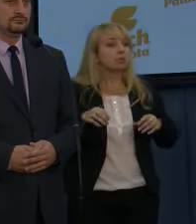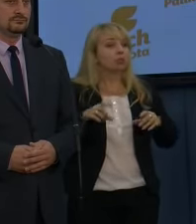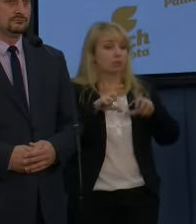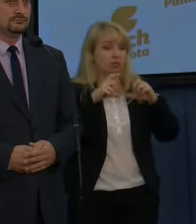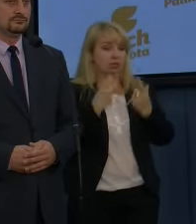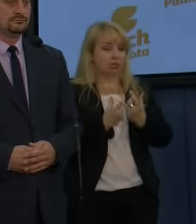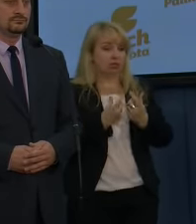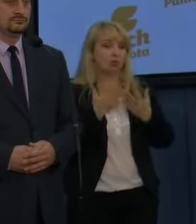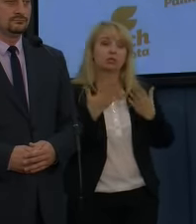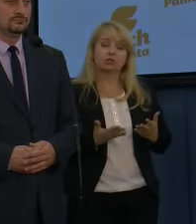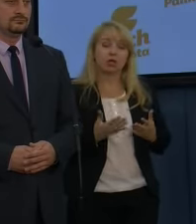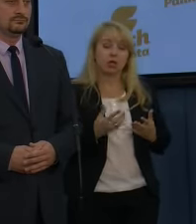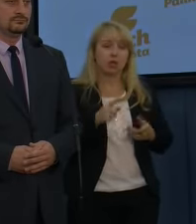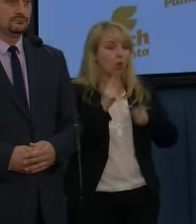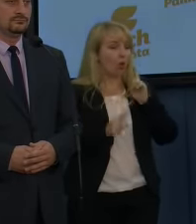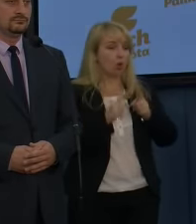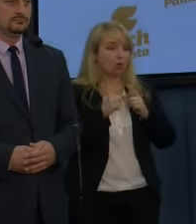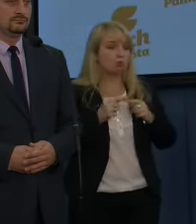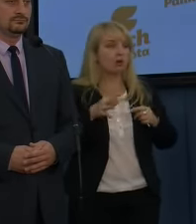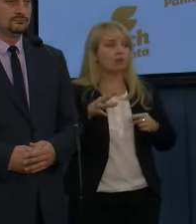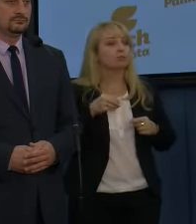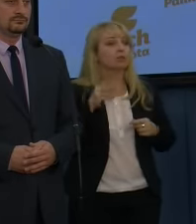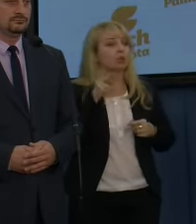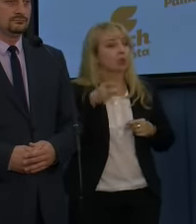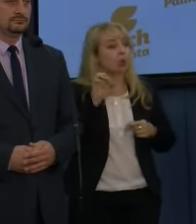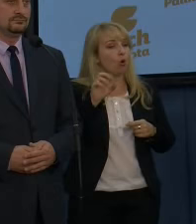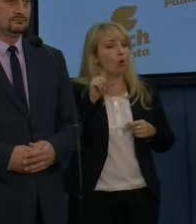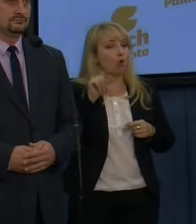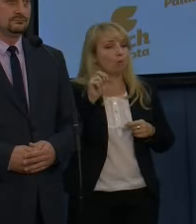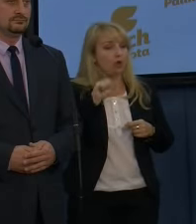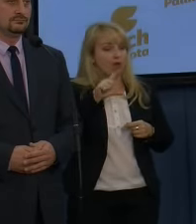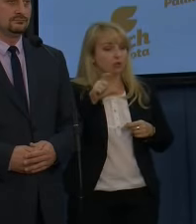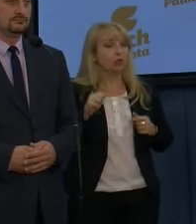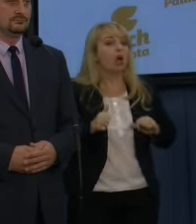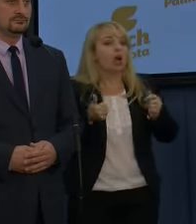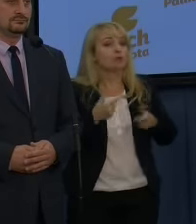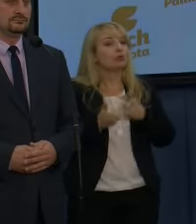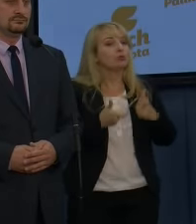Kopacz, żeby zrobiła oddzielne debaty, bo nie można w jednym,